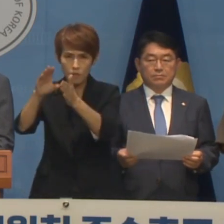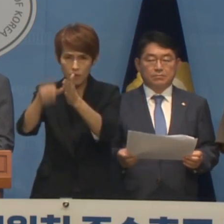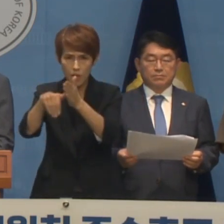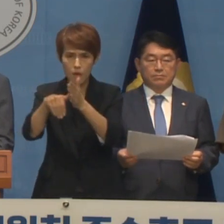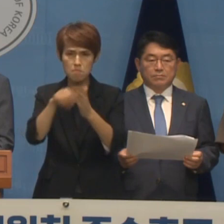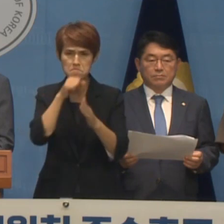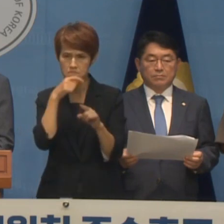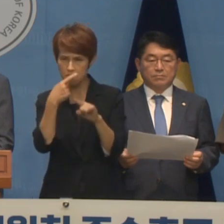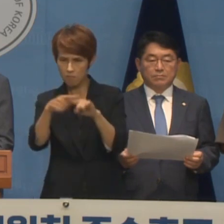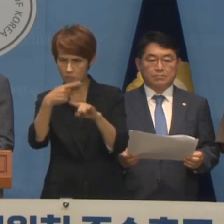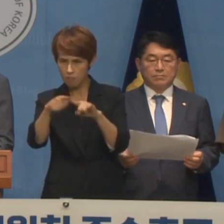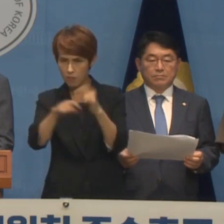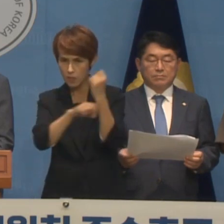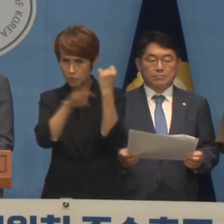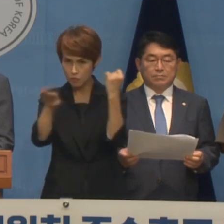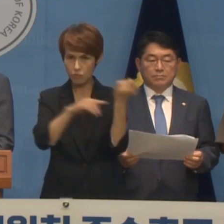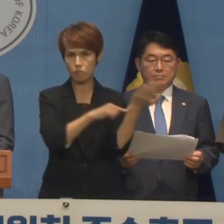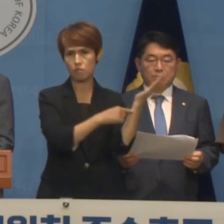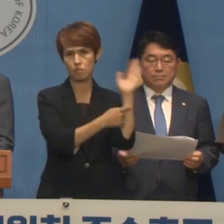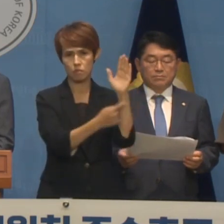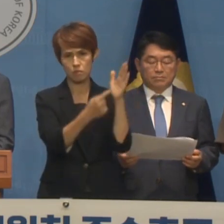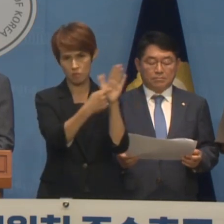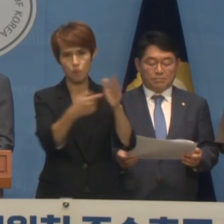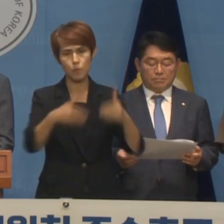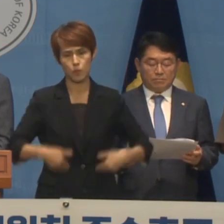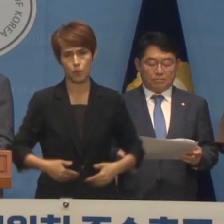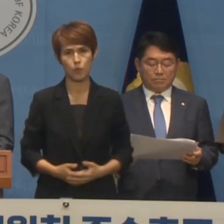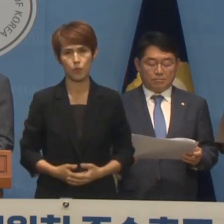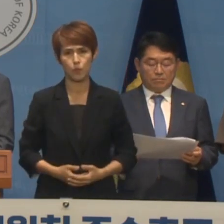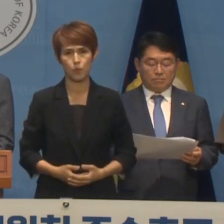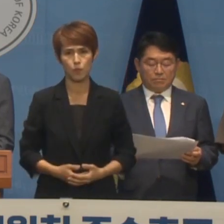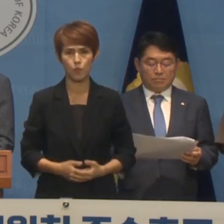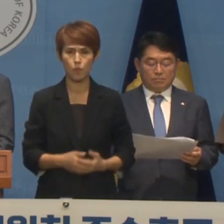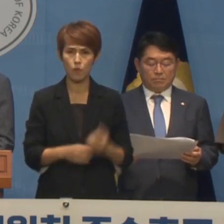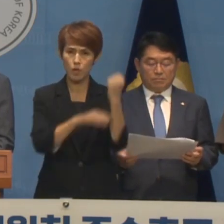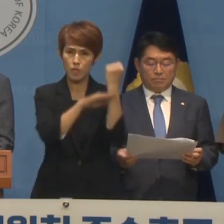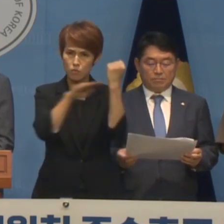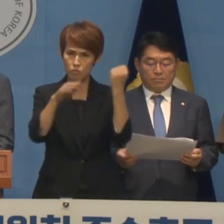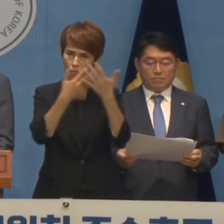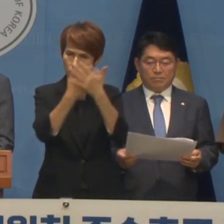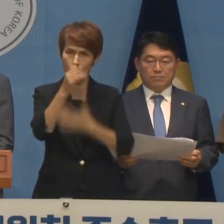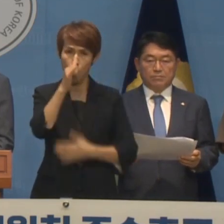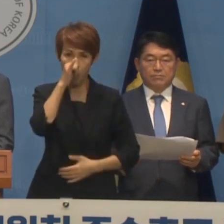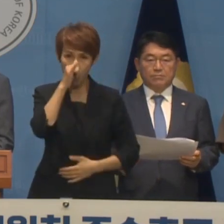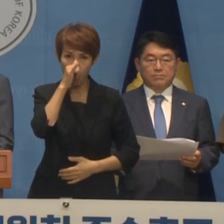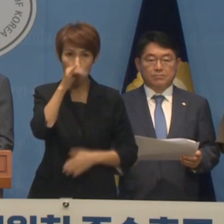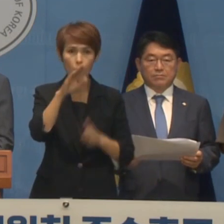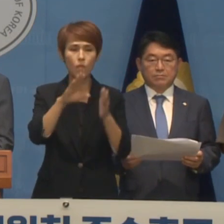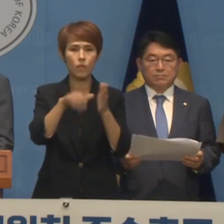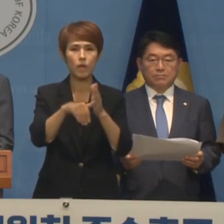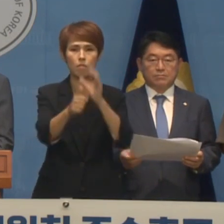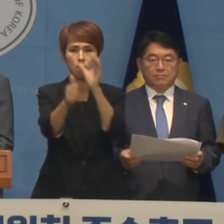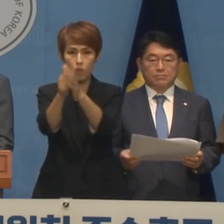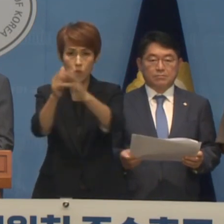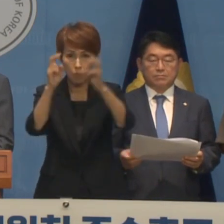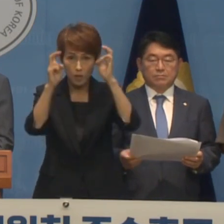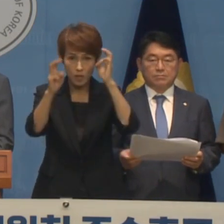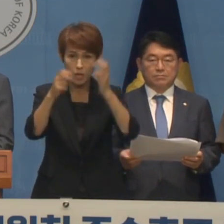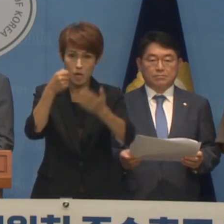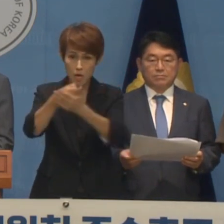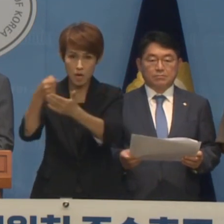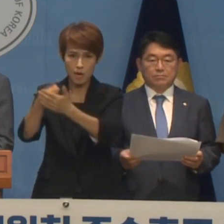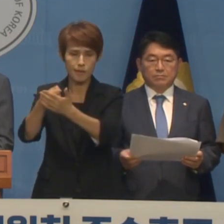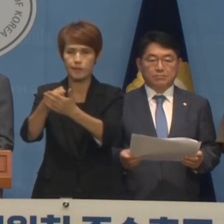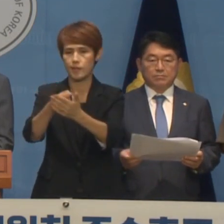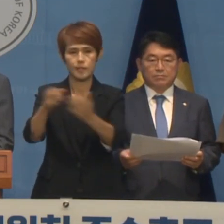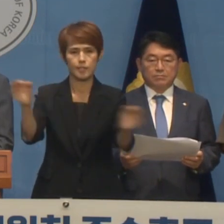정량평가와 정성평가 기준을 밝혀야 합니다. 그리고 만일 모호한 기준을 적용했다면 이번 위탁운용사 선정을 백지화하고